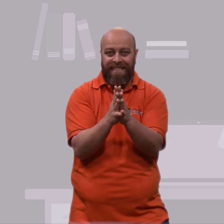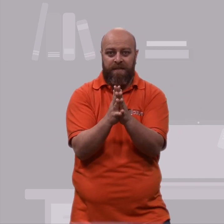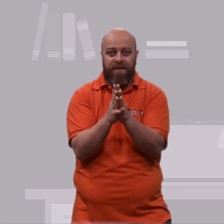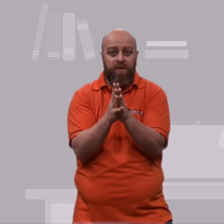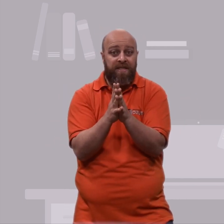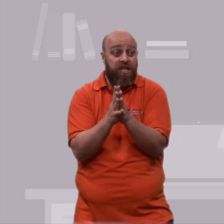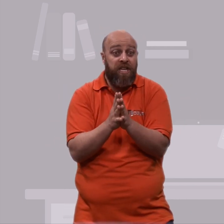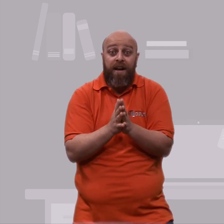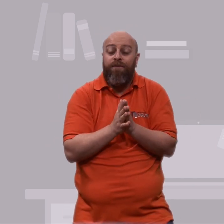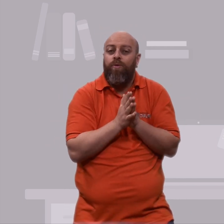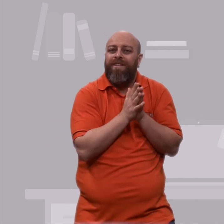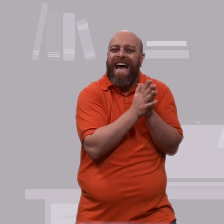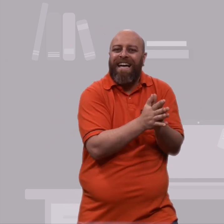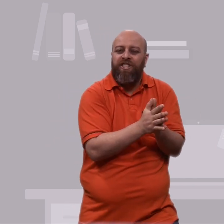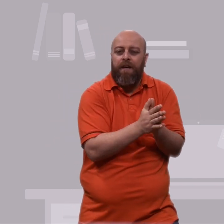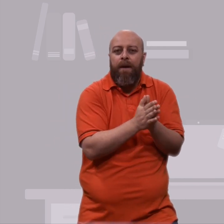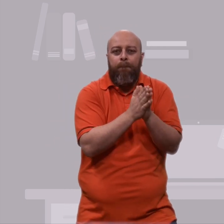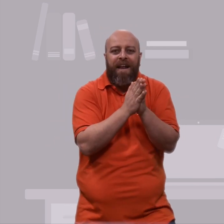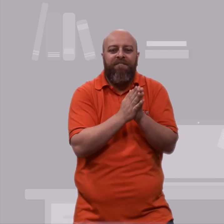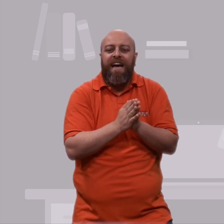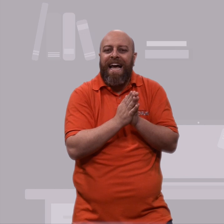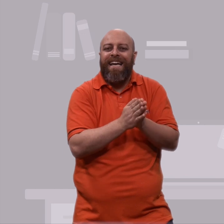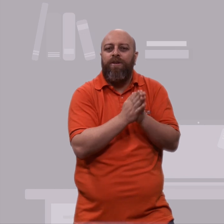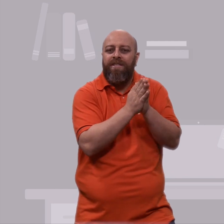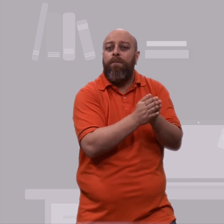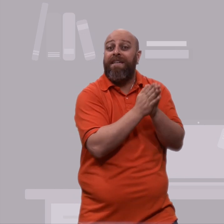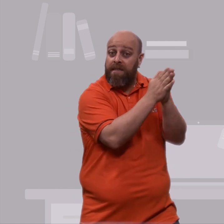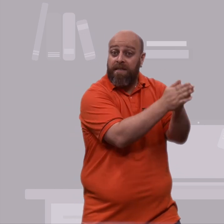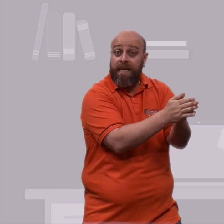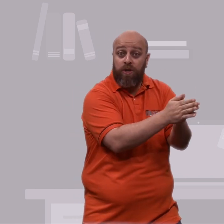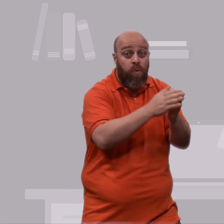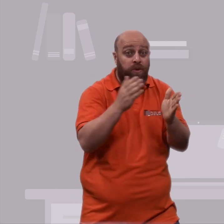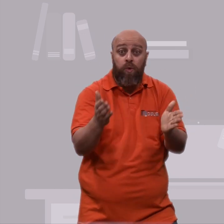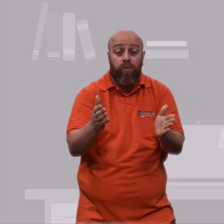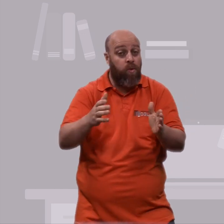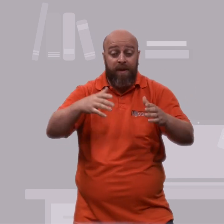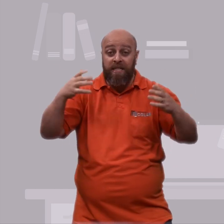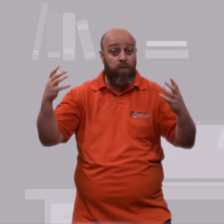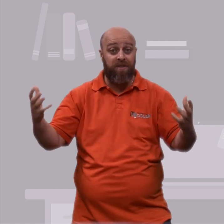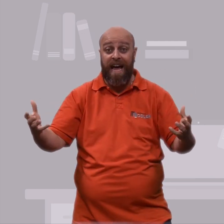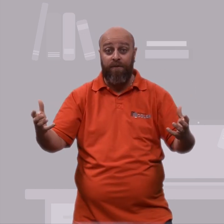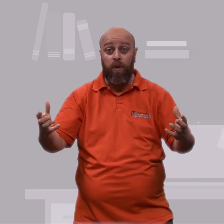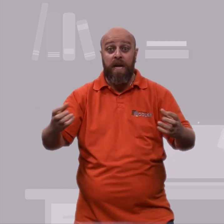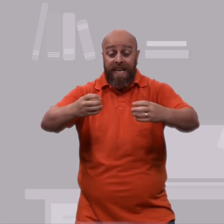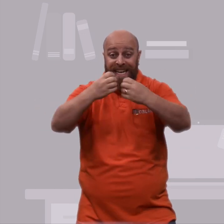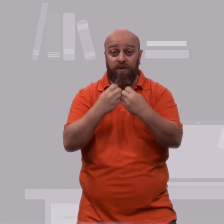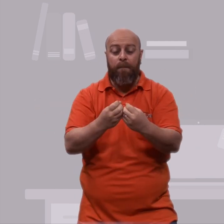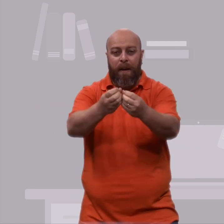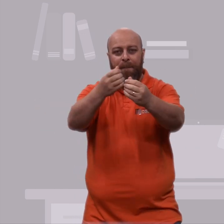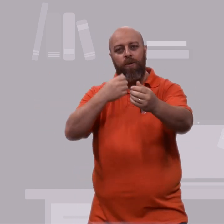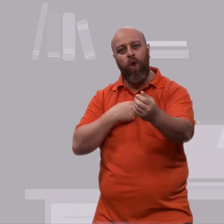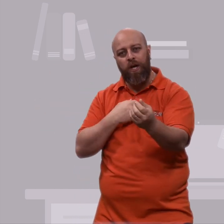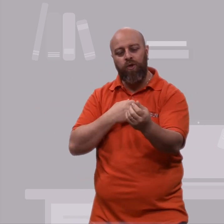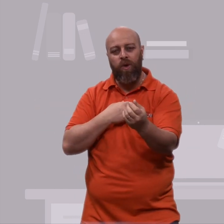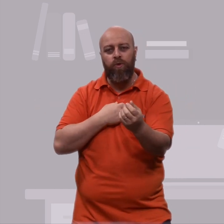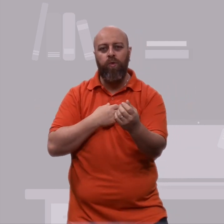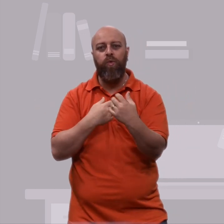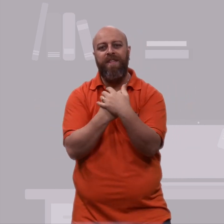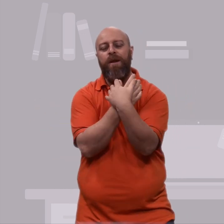precisam se sentir à vontade pra falar que estou passando a internet com um adulto ou responsável e isso é papel mostra do adulto ter um